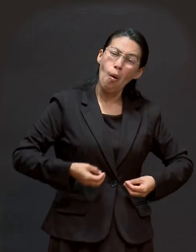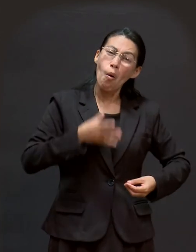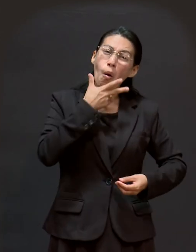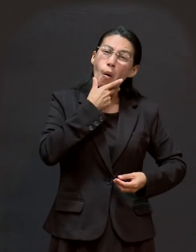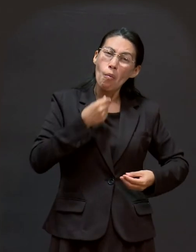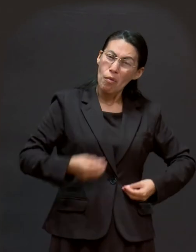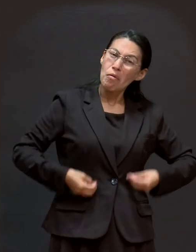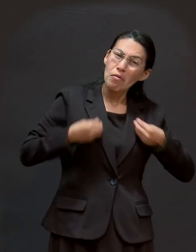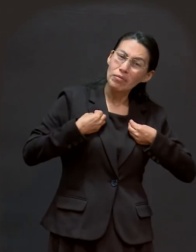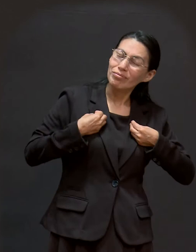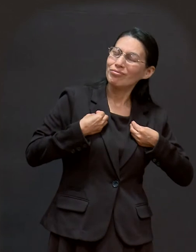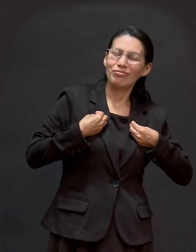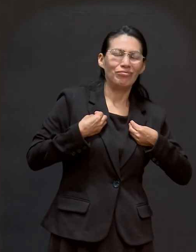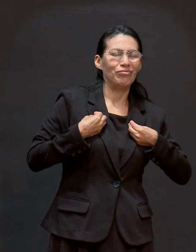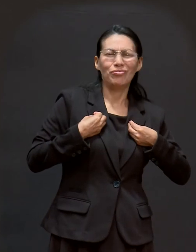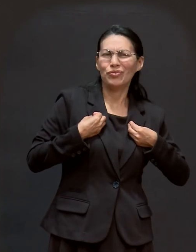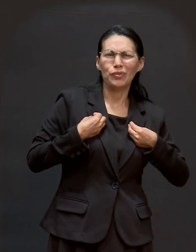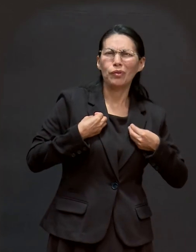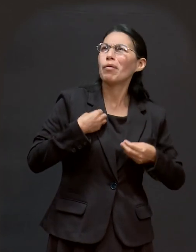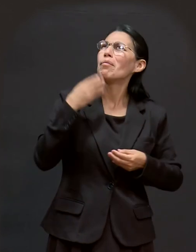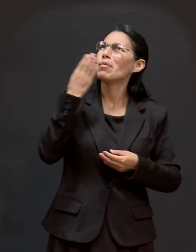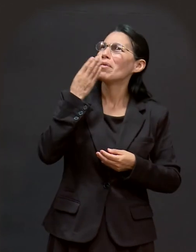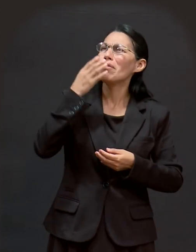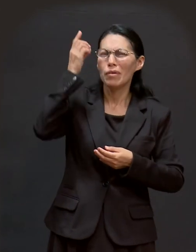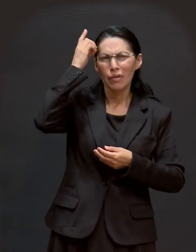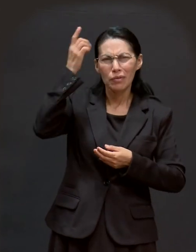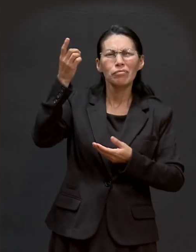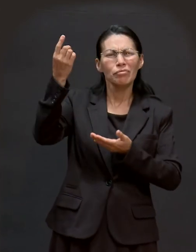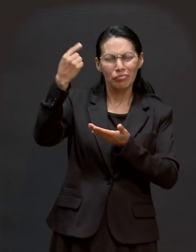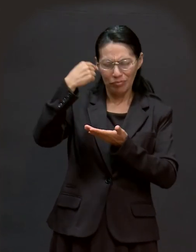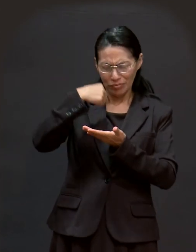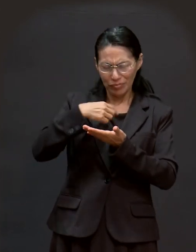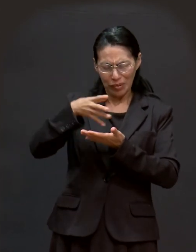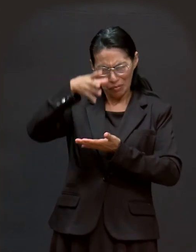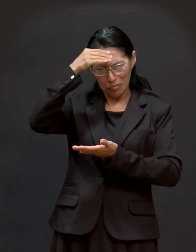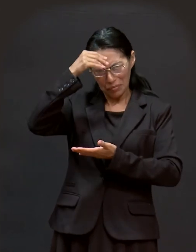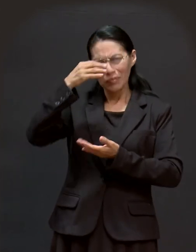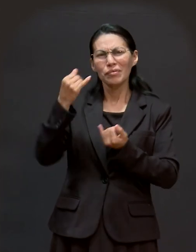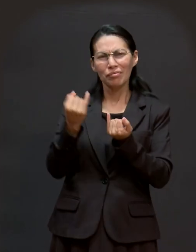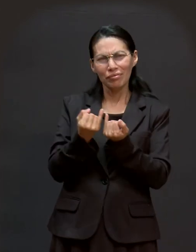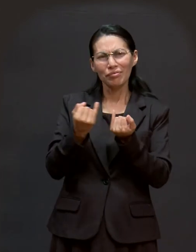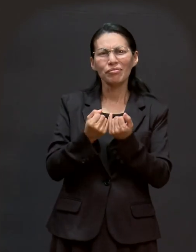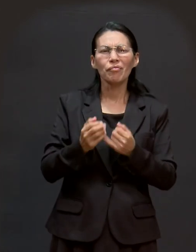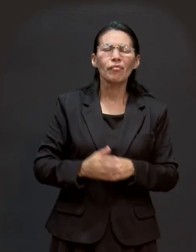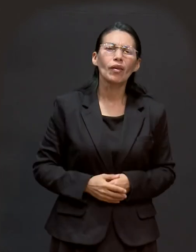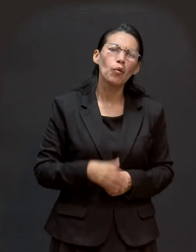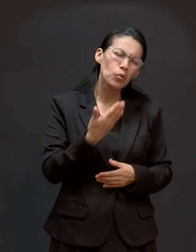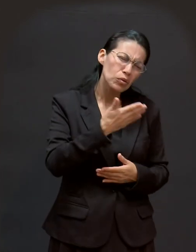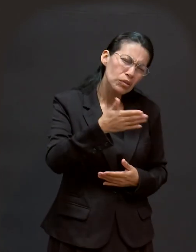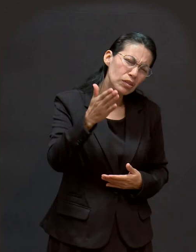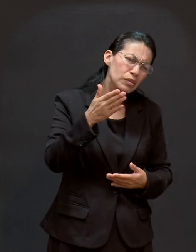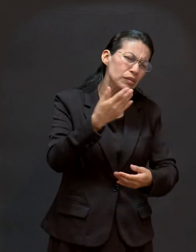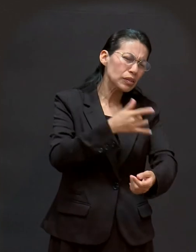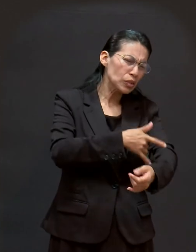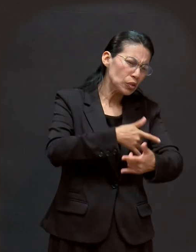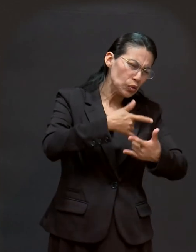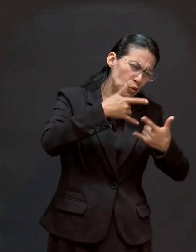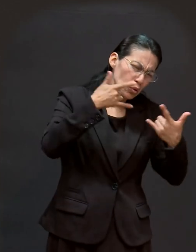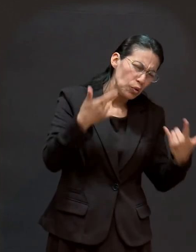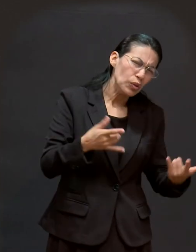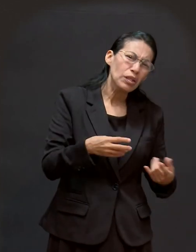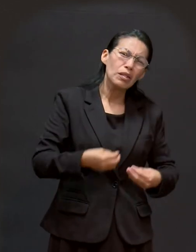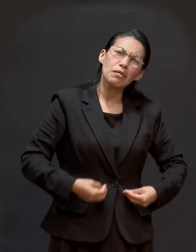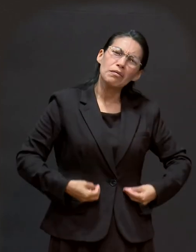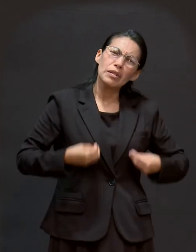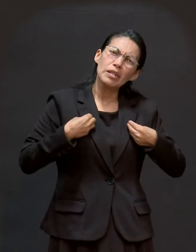que qué maravilloso y en esas experiencias de oración que ustedes han tenido pues a lo largo